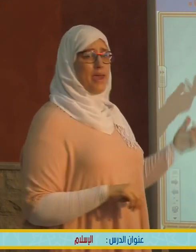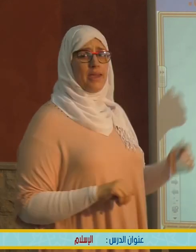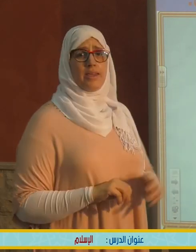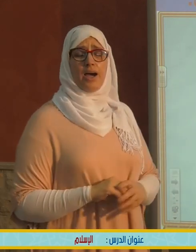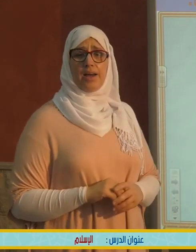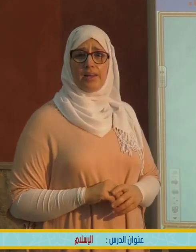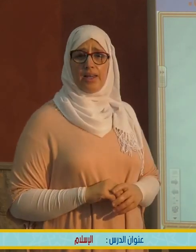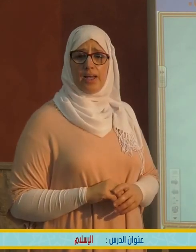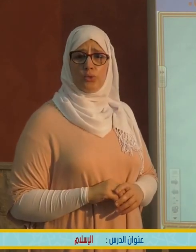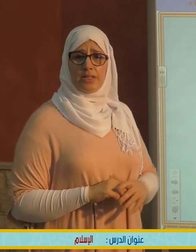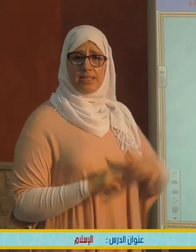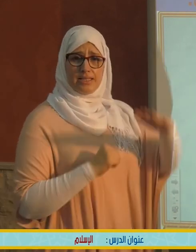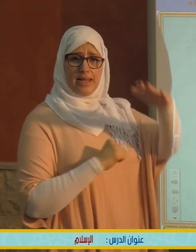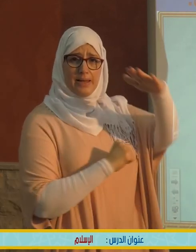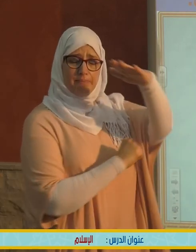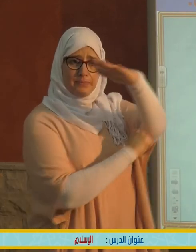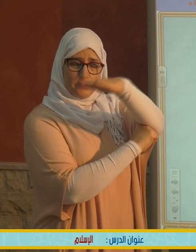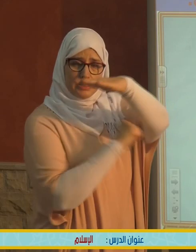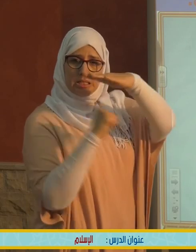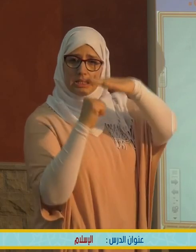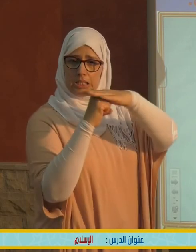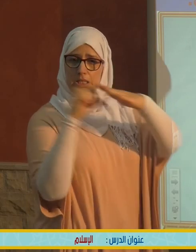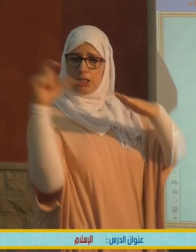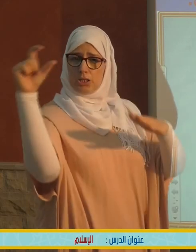ما هي أركان الإسلام؟